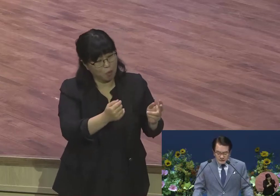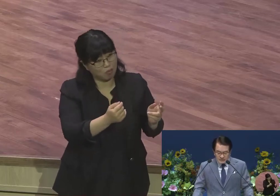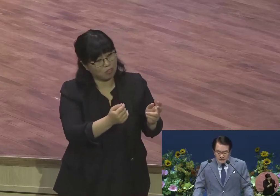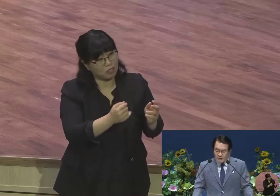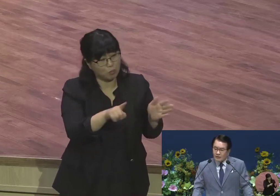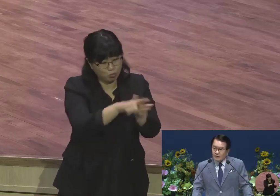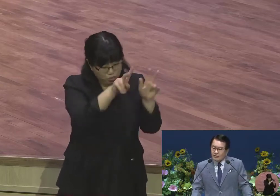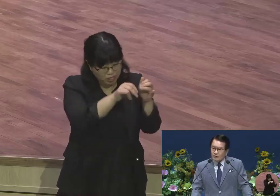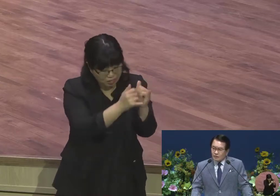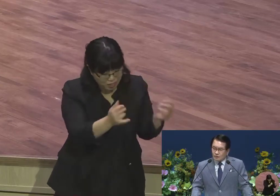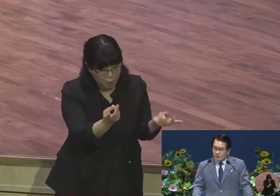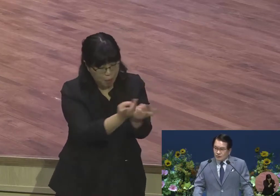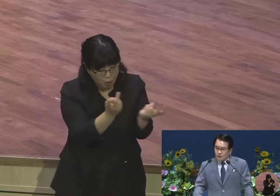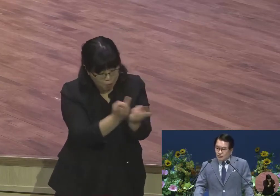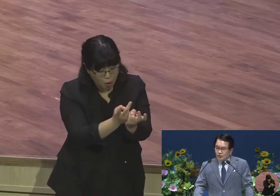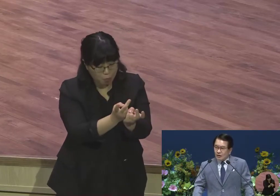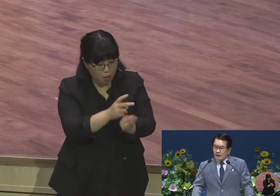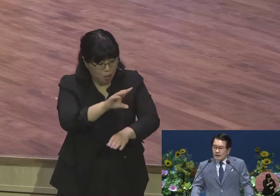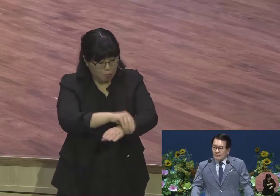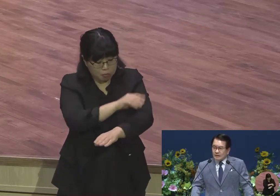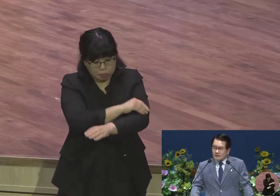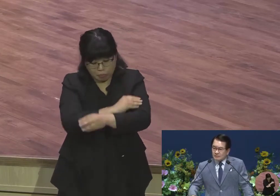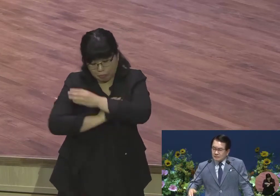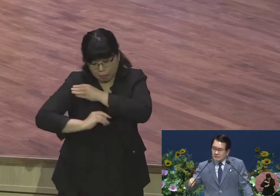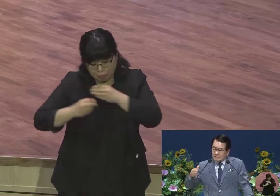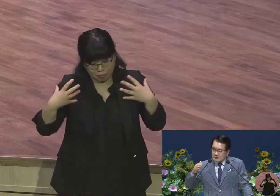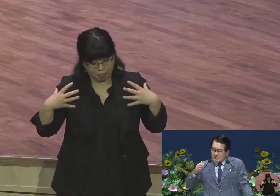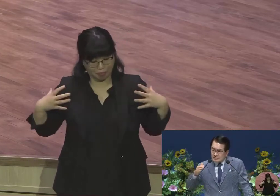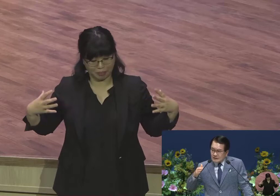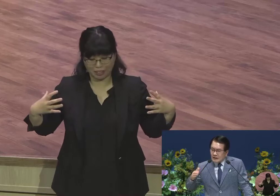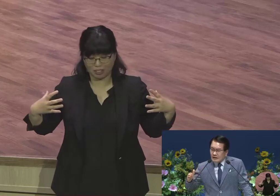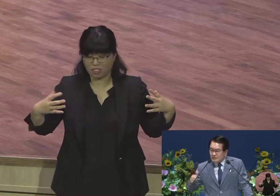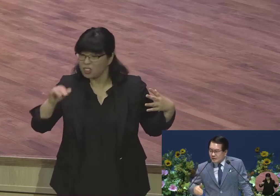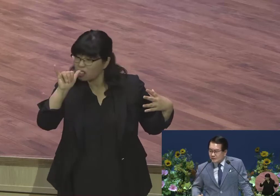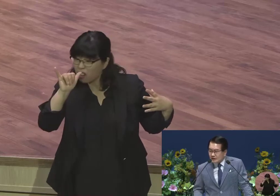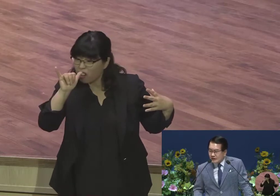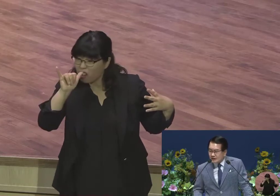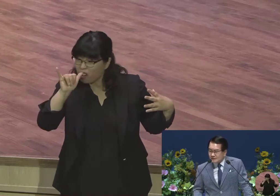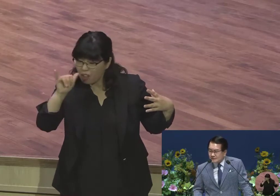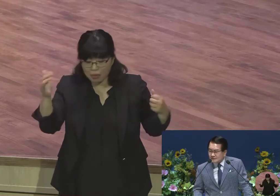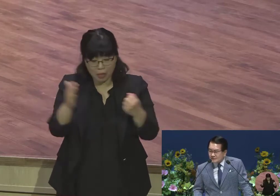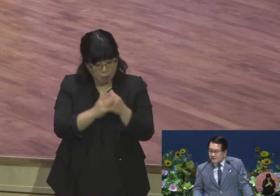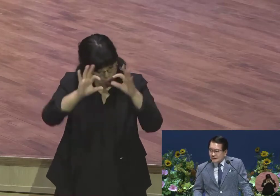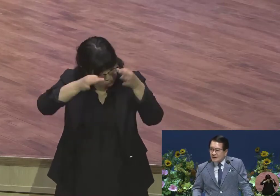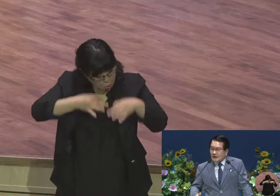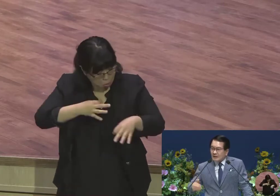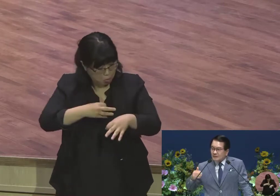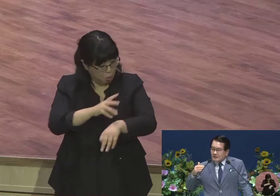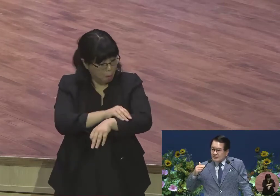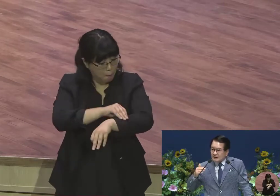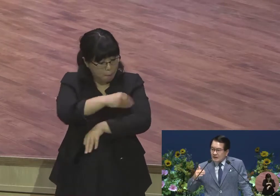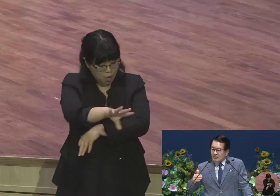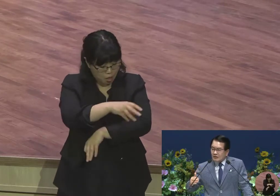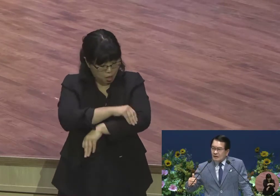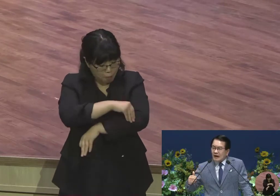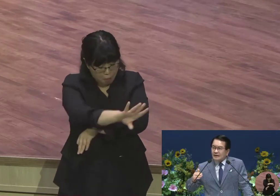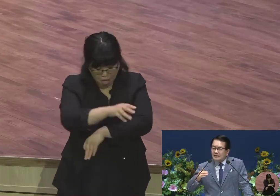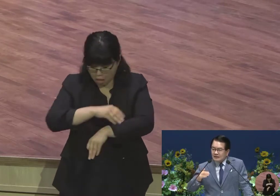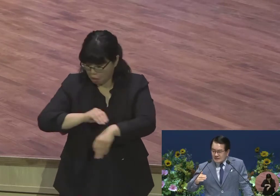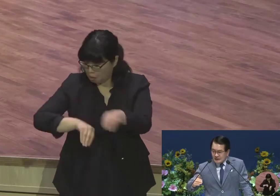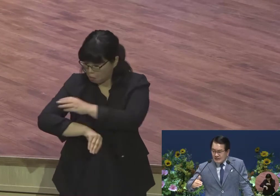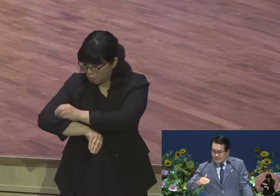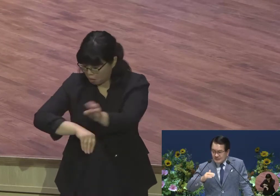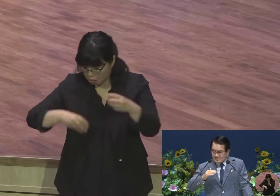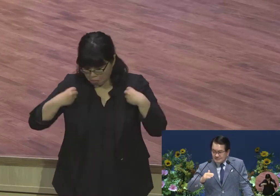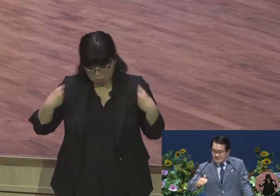그것은 뭐요 조각가의 말처럼 잘라내면 됩니다 하나님의 형상이